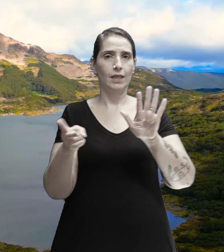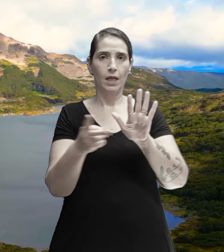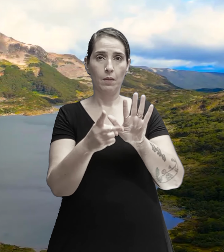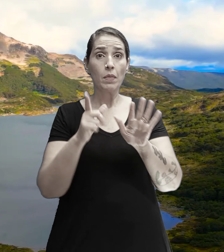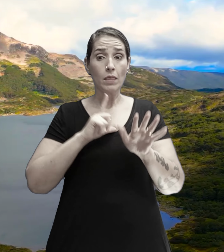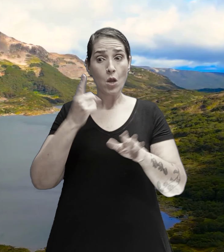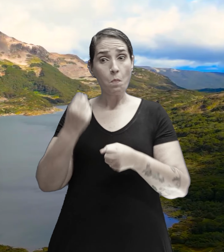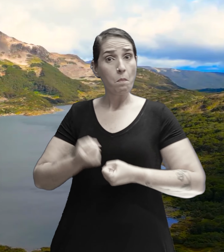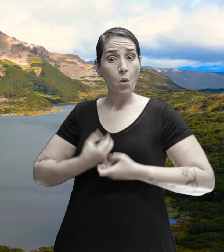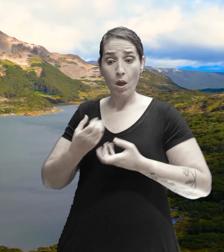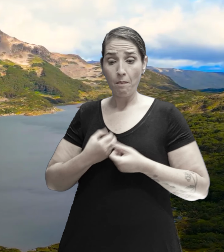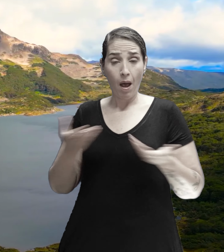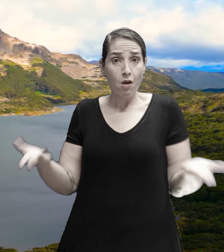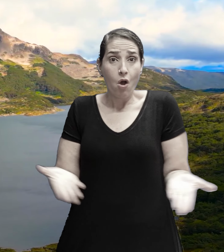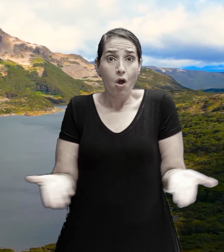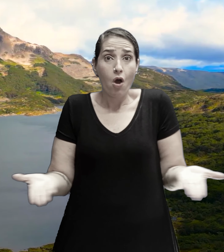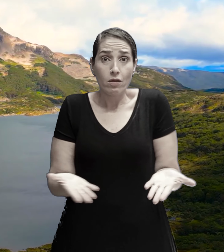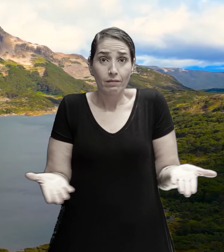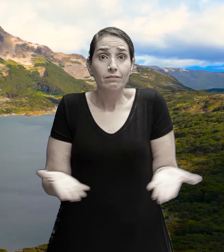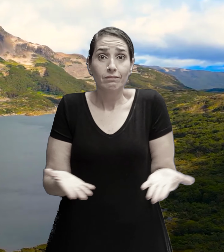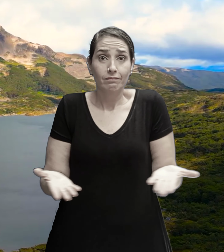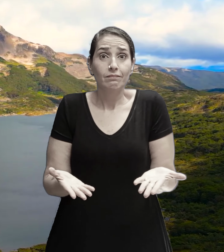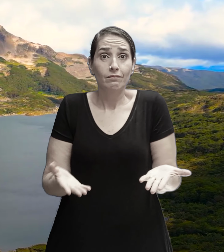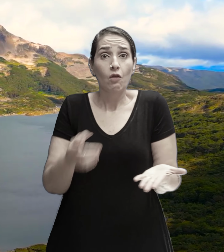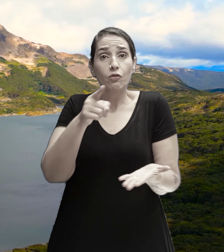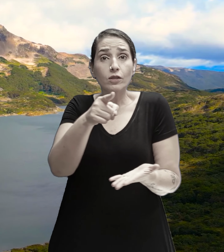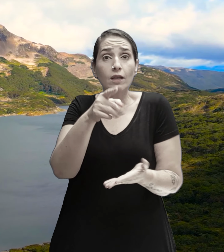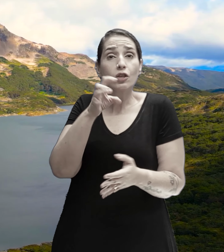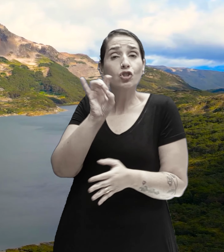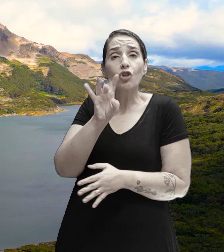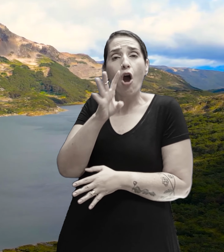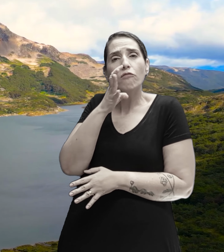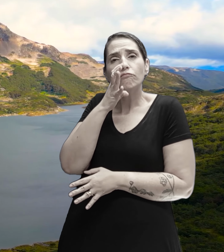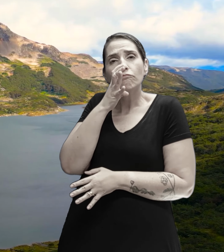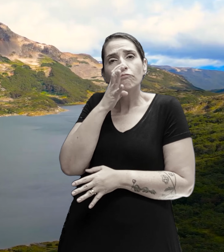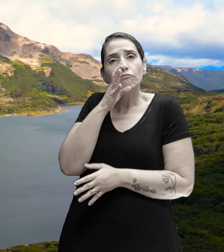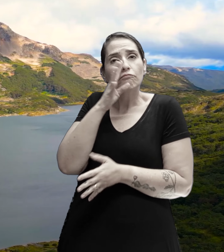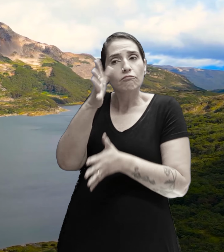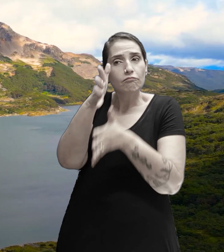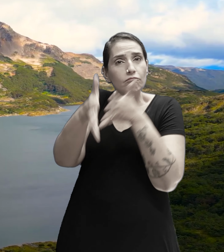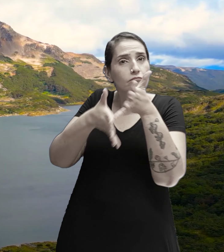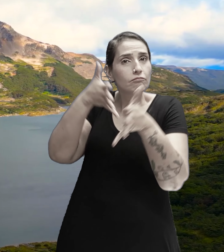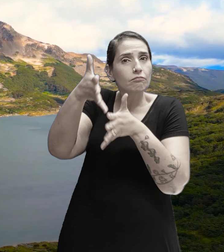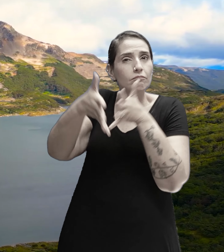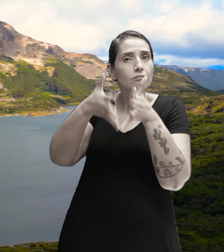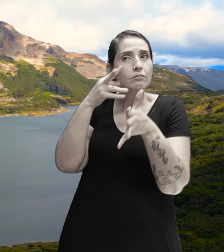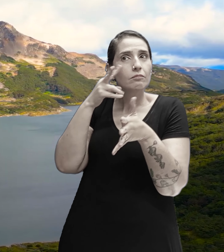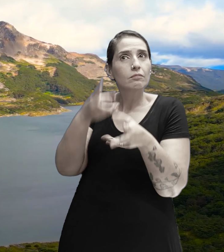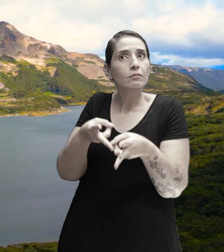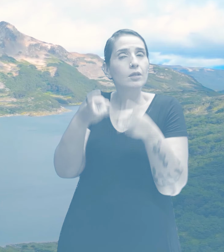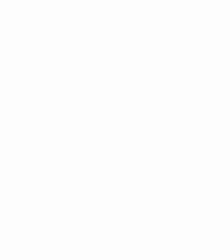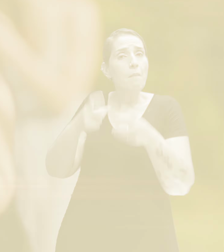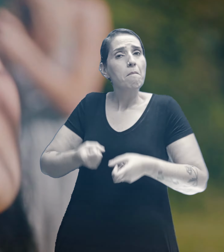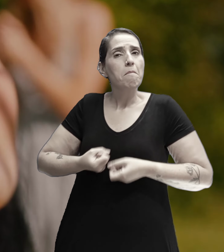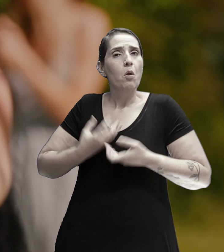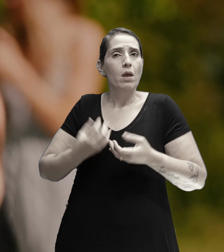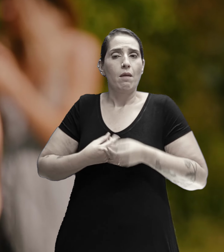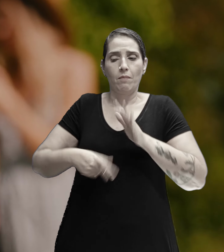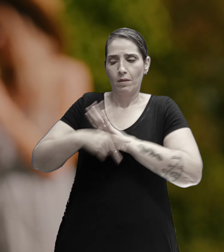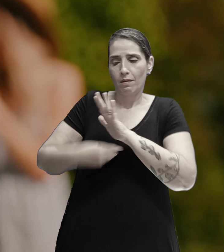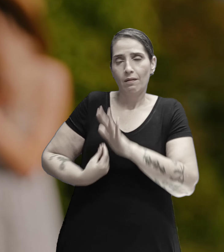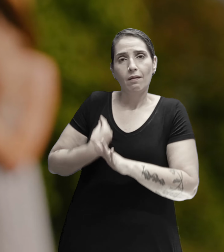Há um poema acontecendo agora, enquanto você escuta essas palavras. É o poema